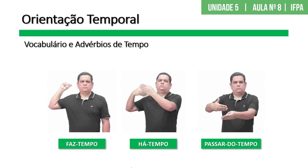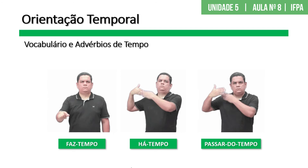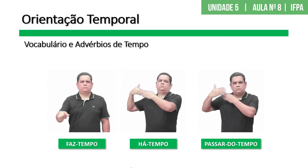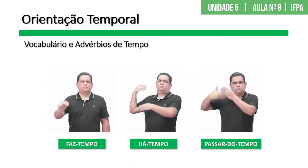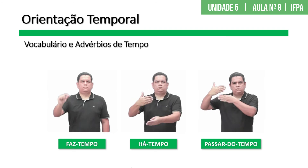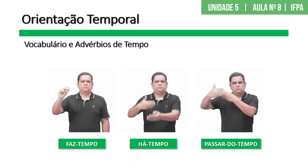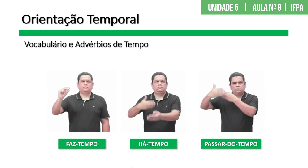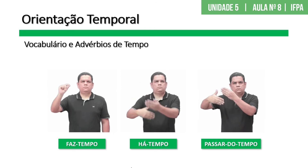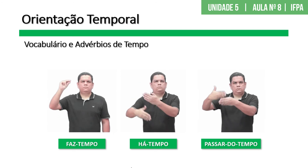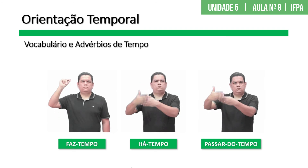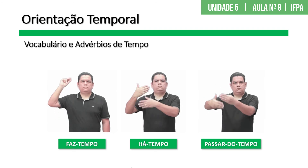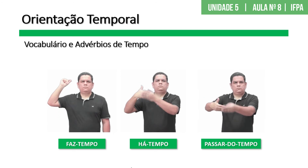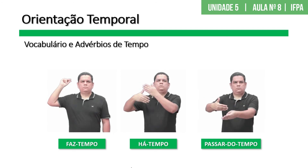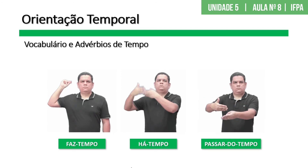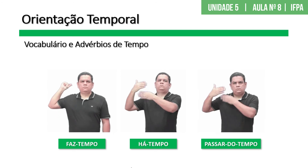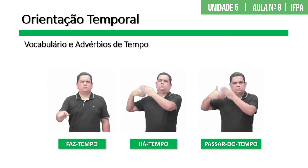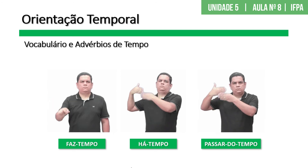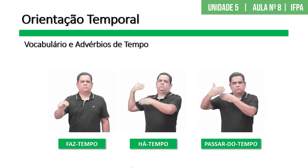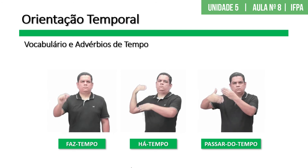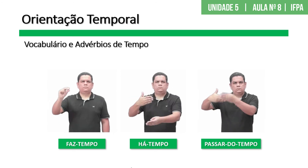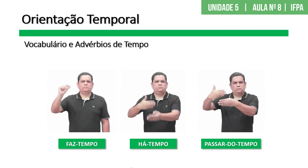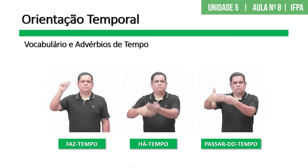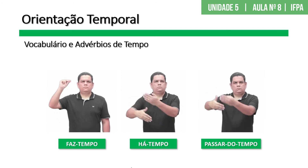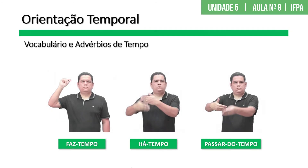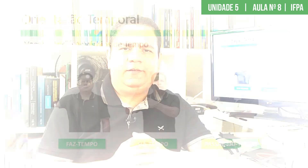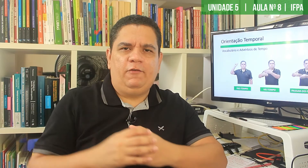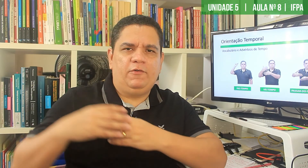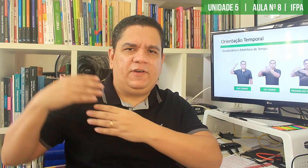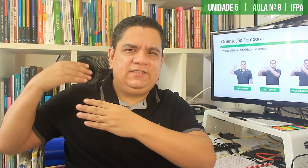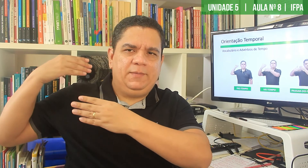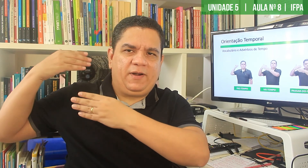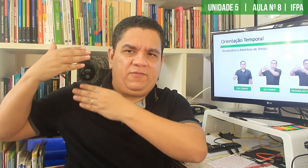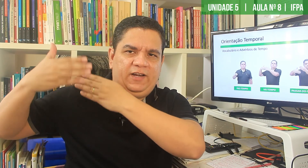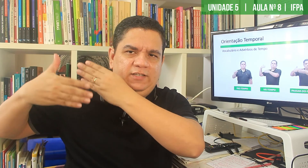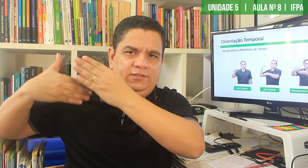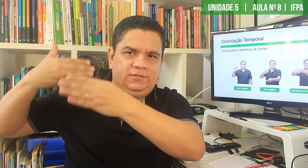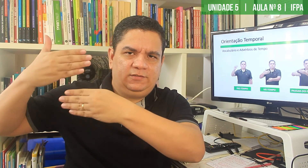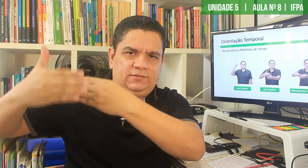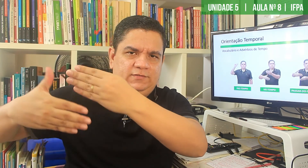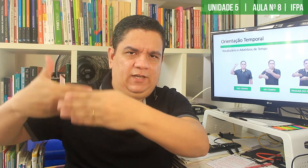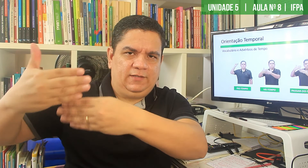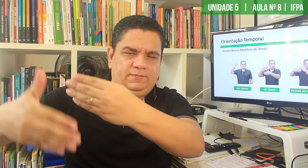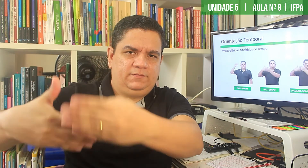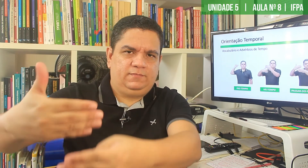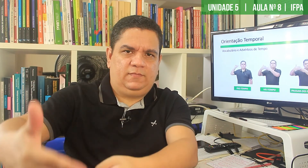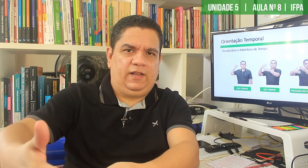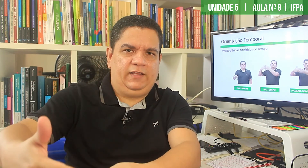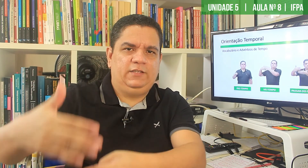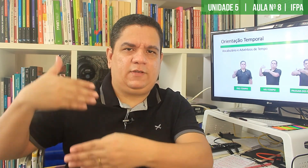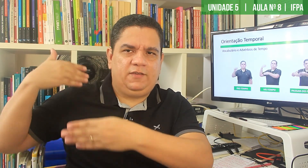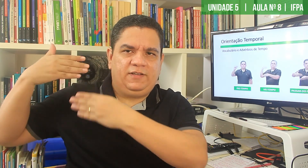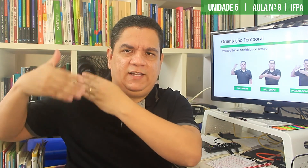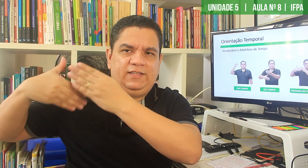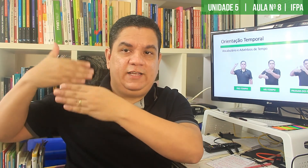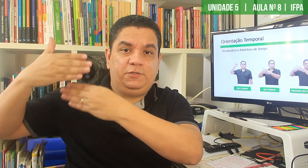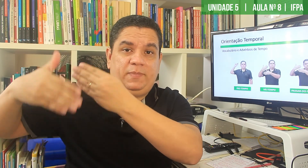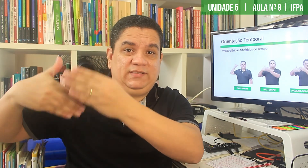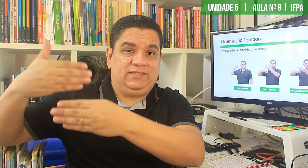passou, ou tempos depois, eu vou fazer para frente, tá? Isso aqui vai dar a ideia de